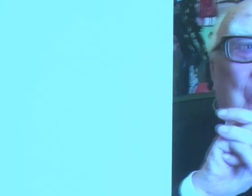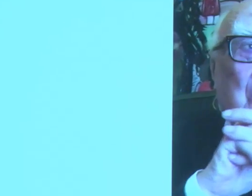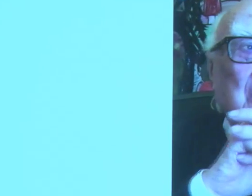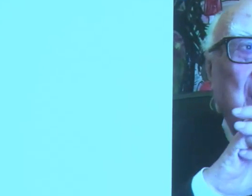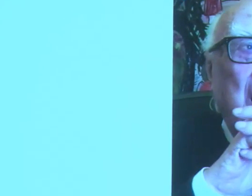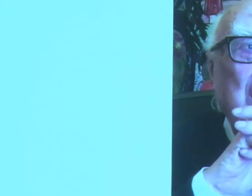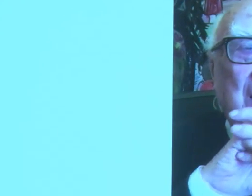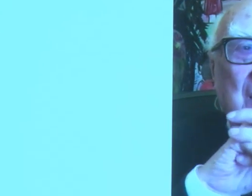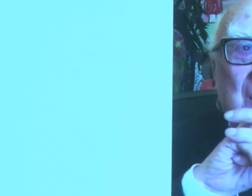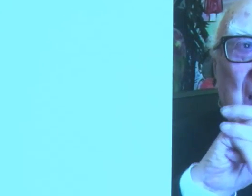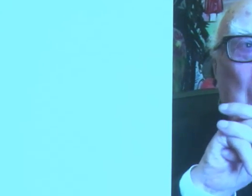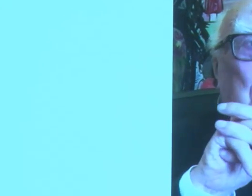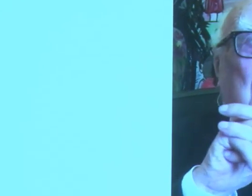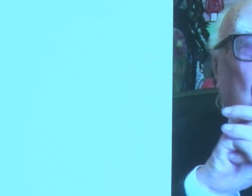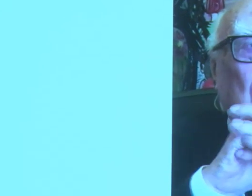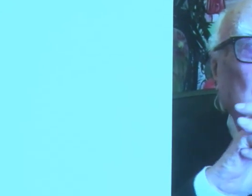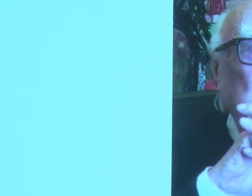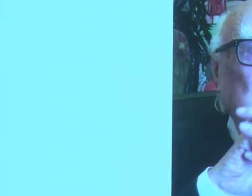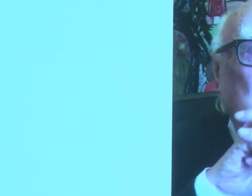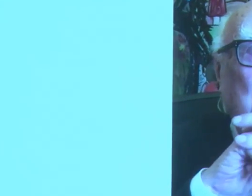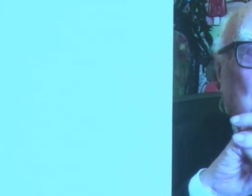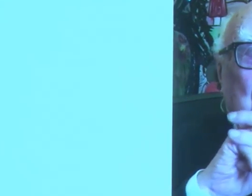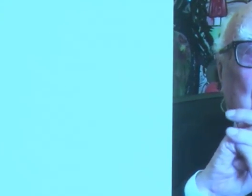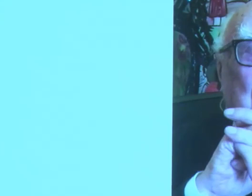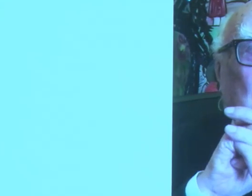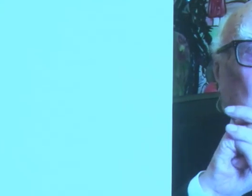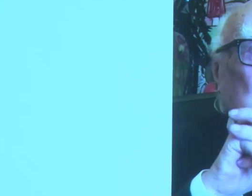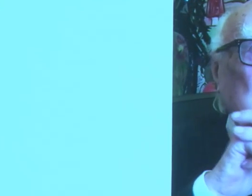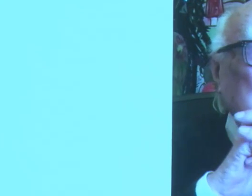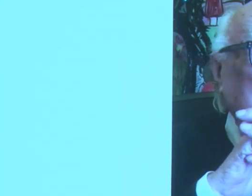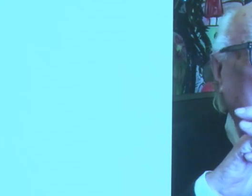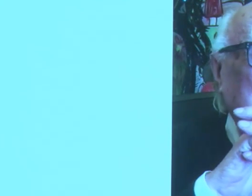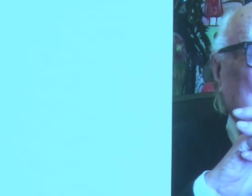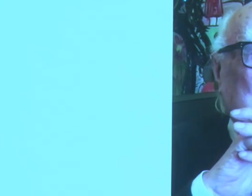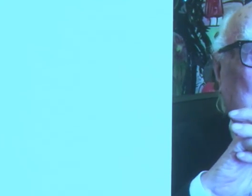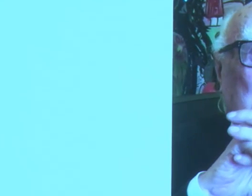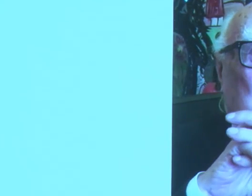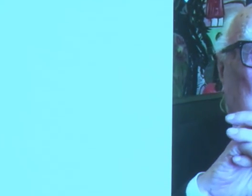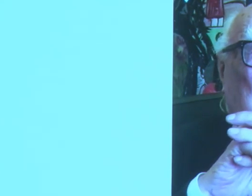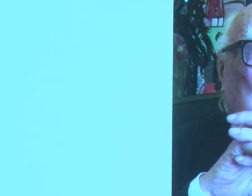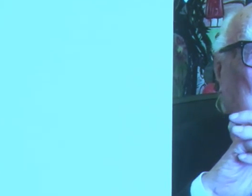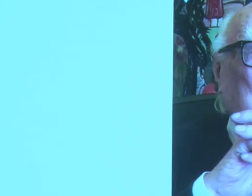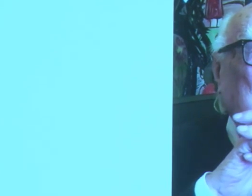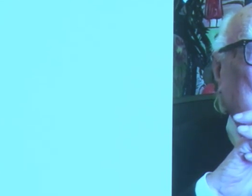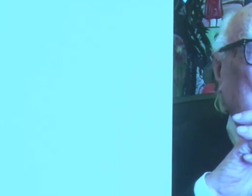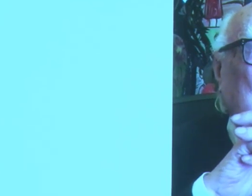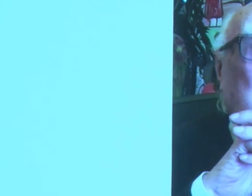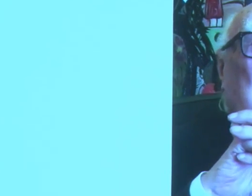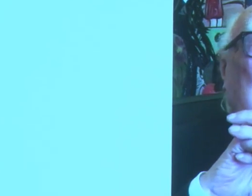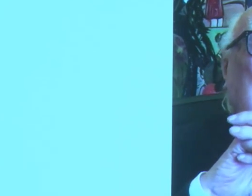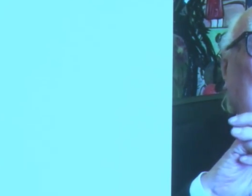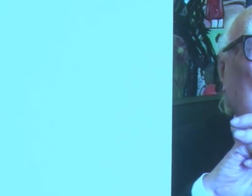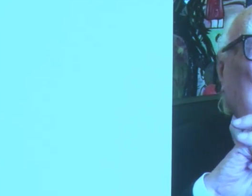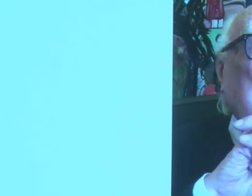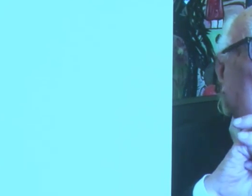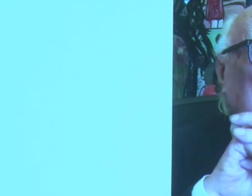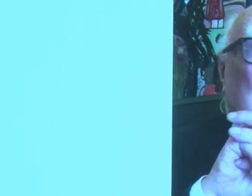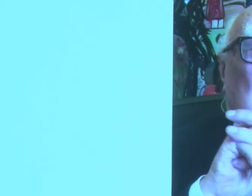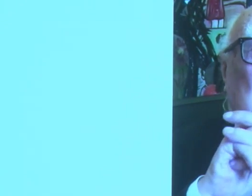delle sue strade e perché è una città che è riuscita a far mette a far